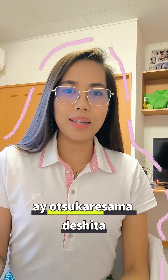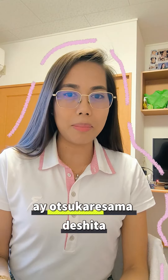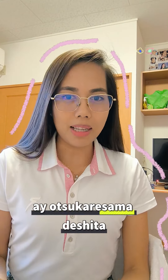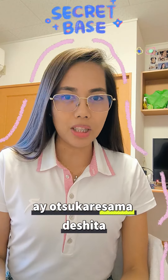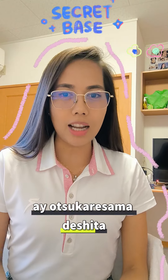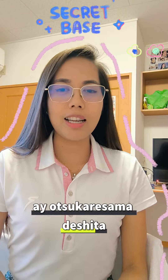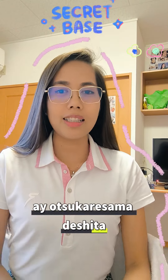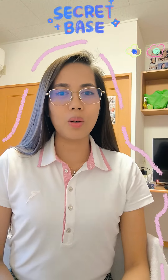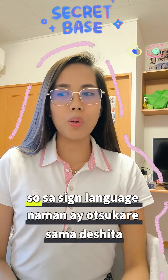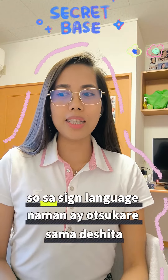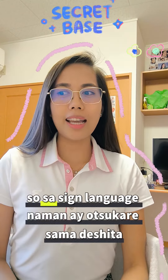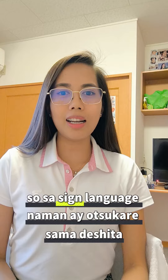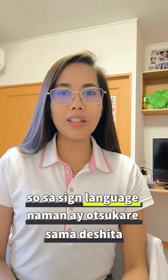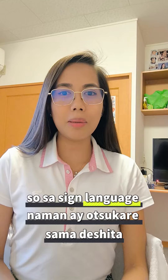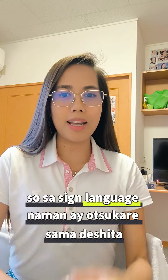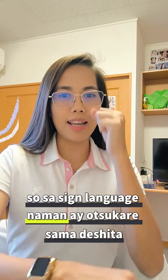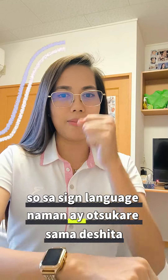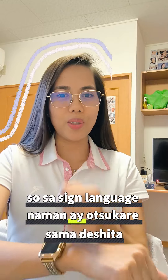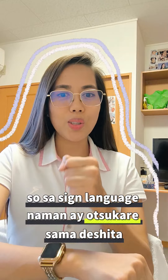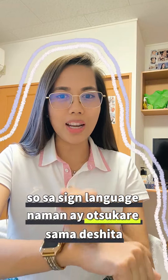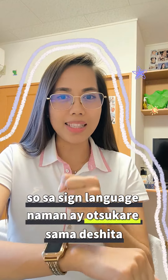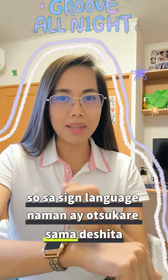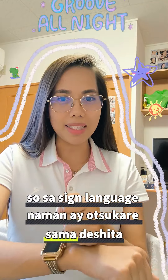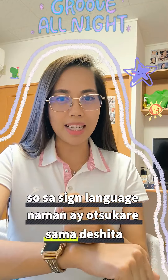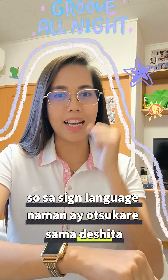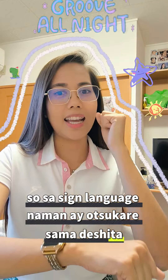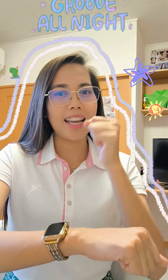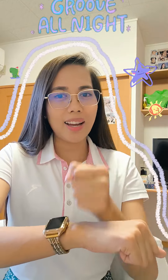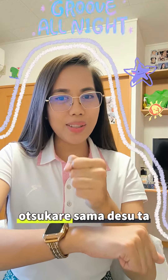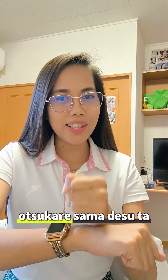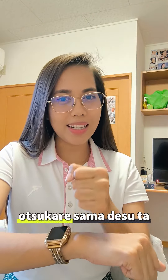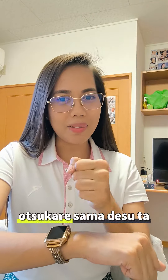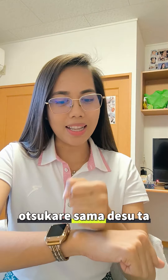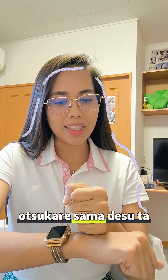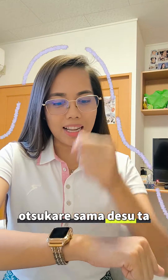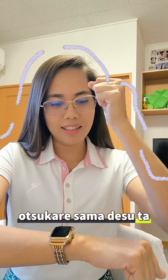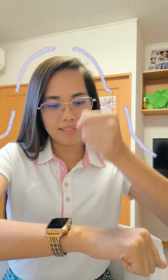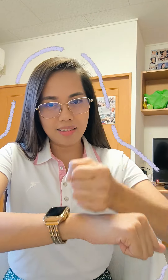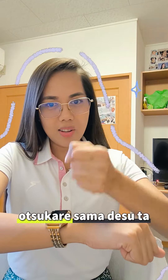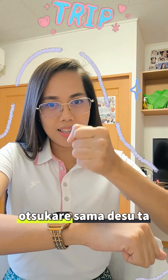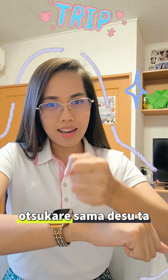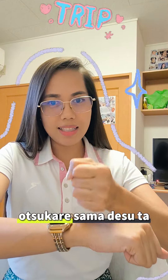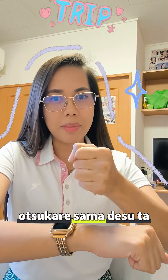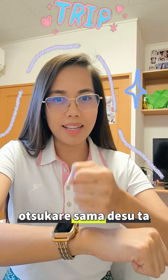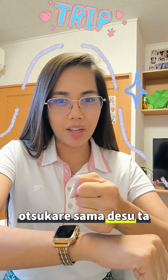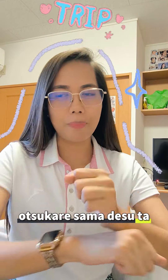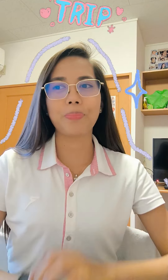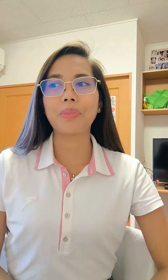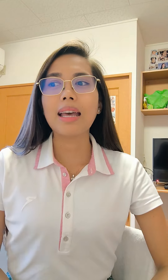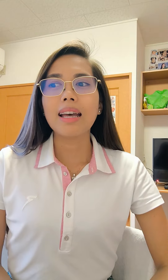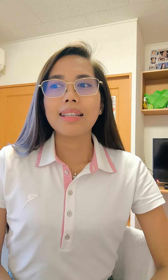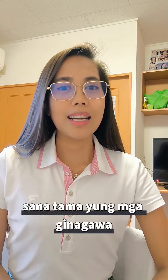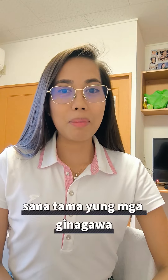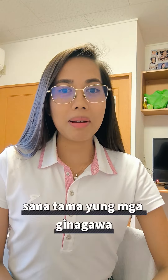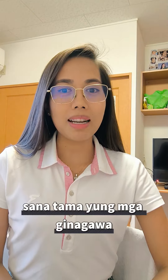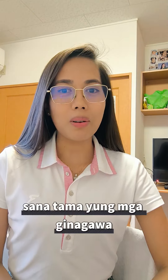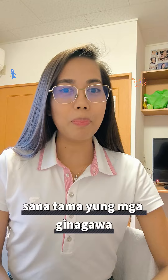sa manishita. So, sa sign language naman ay, matsukari sa manishita. Matsukari sa manishita. Matsukari sa manishita. Sana tama yung ginagawa. Pero